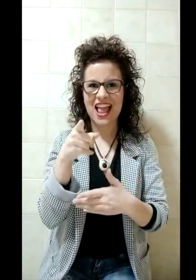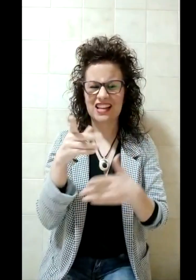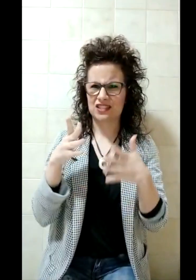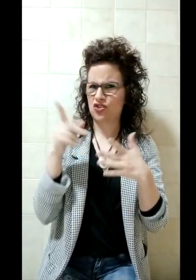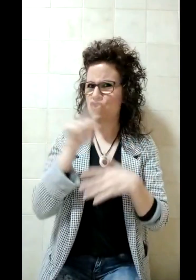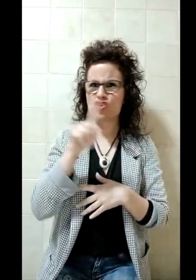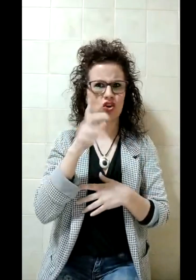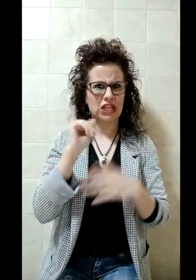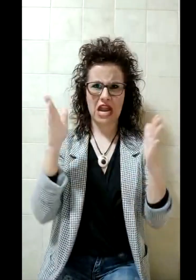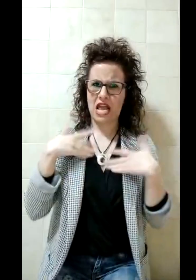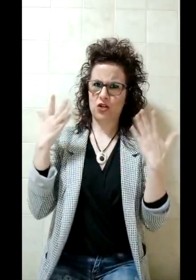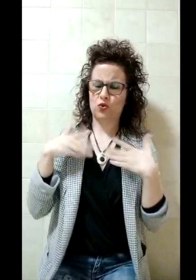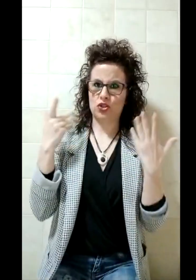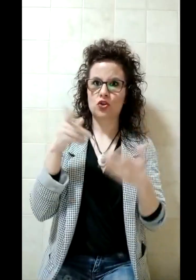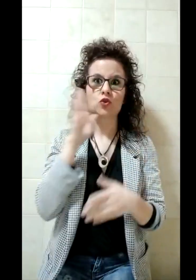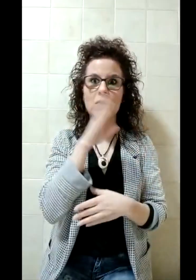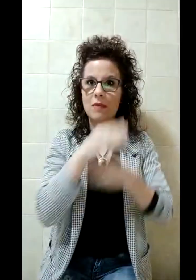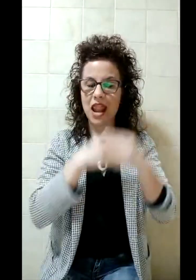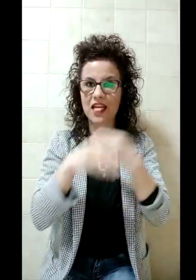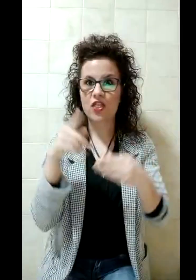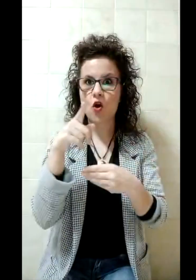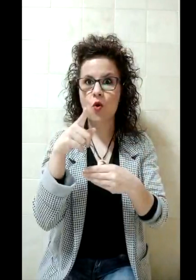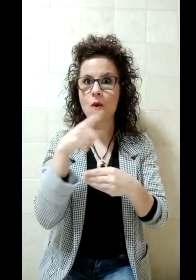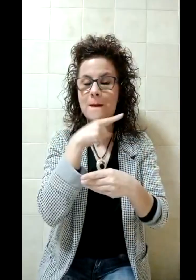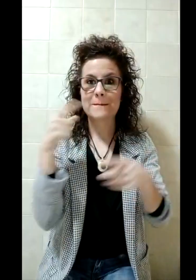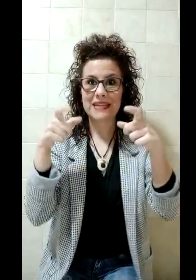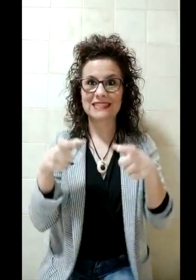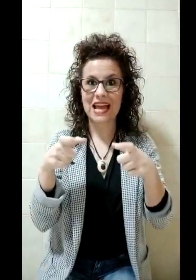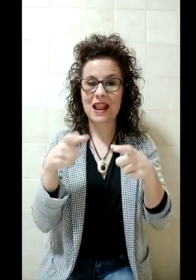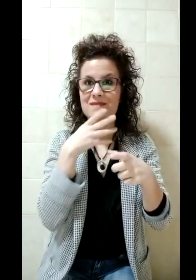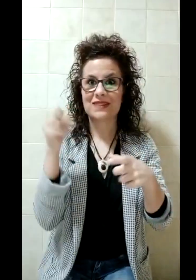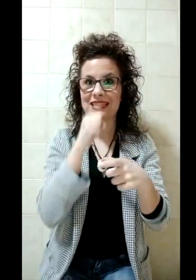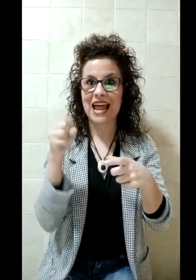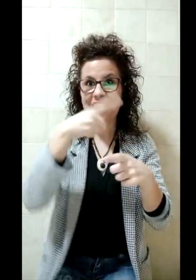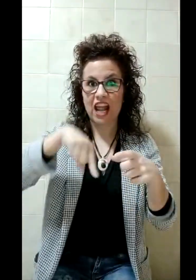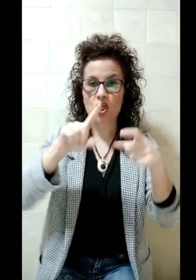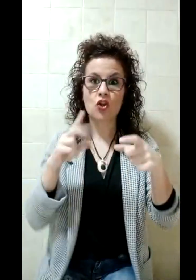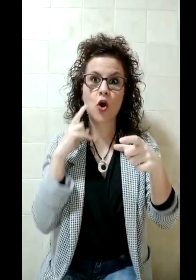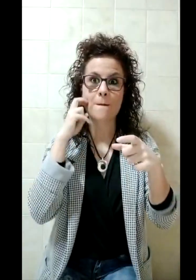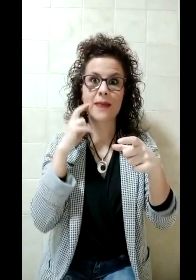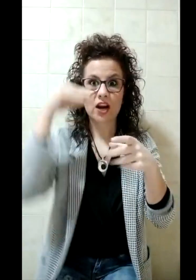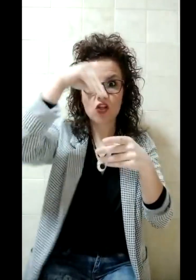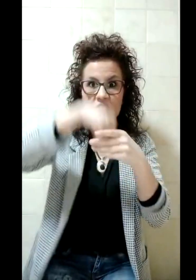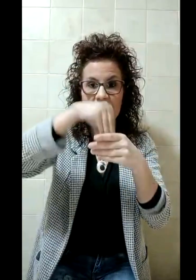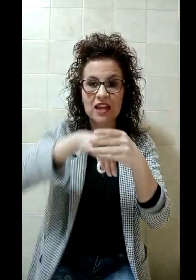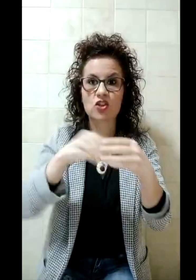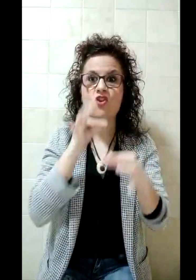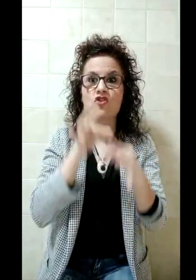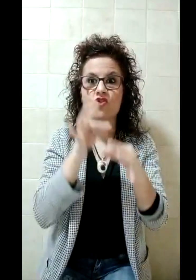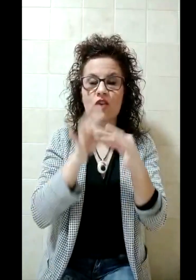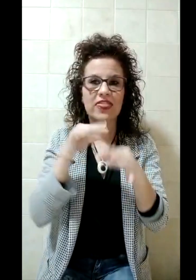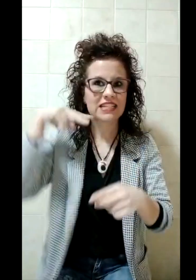ilusión. Su madre le había hecho un magnífico pastel, redondo, marrón y lleno de nueces, pasas y